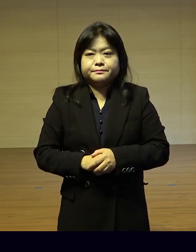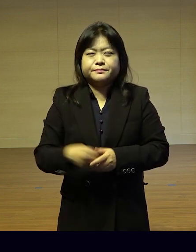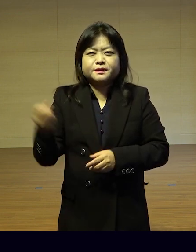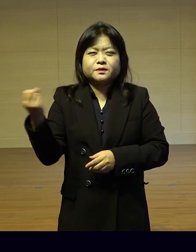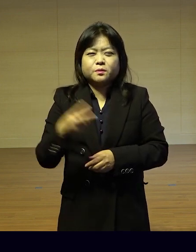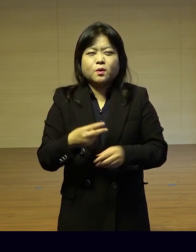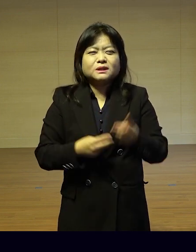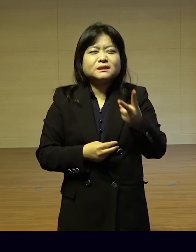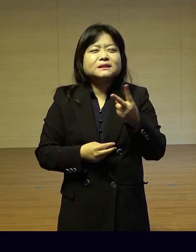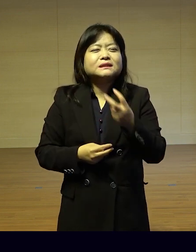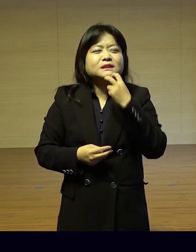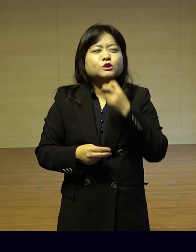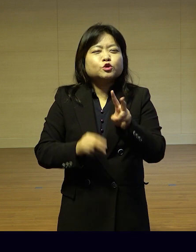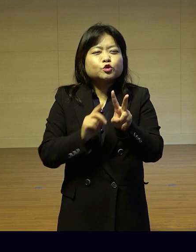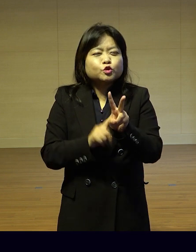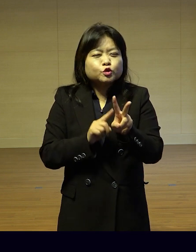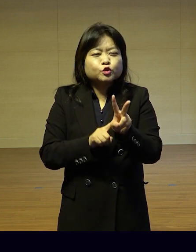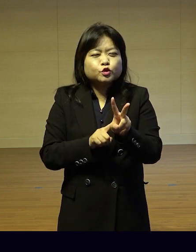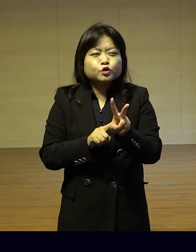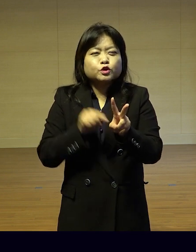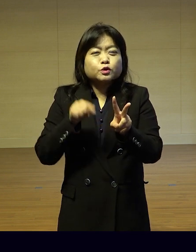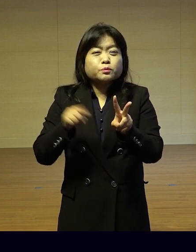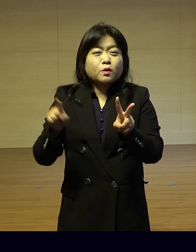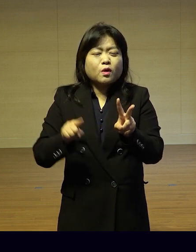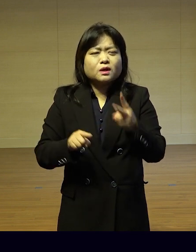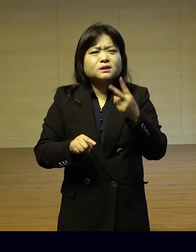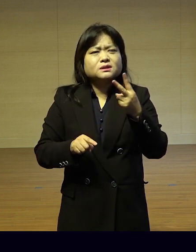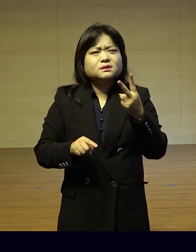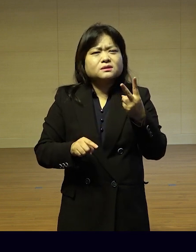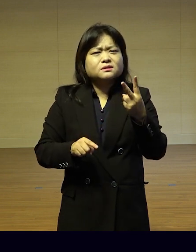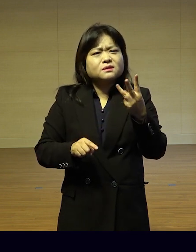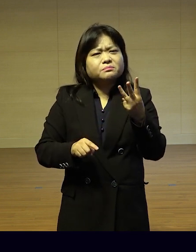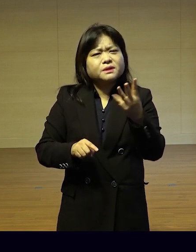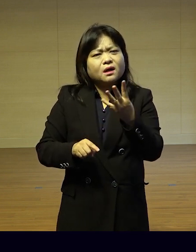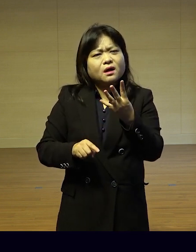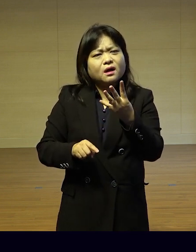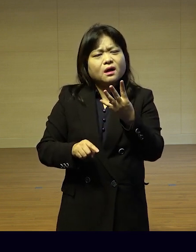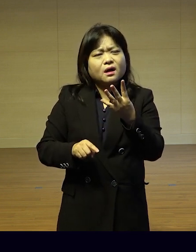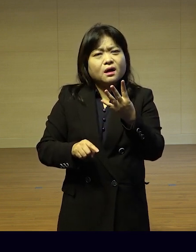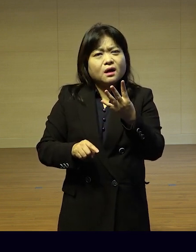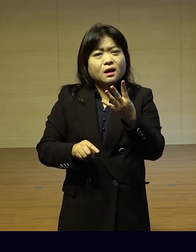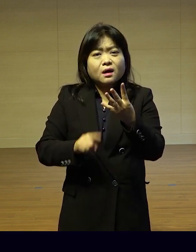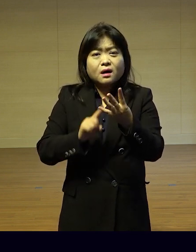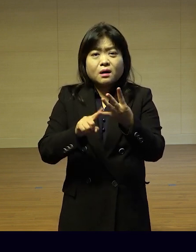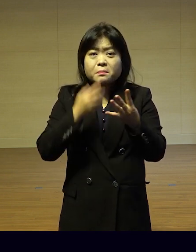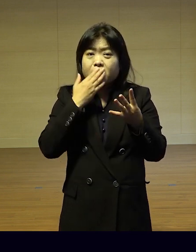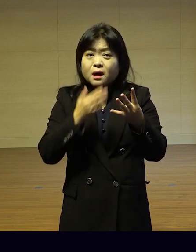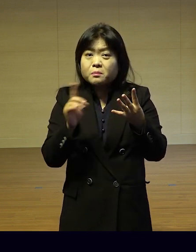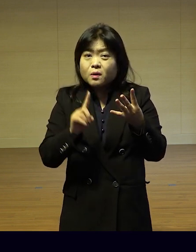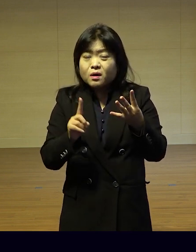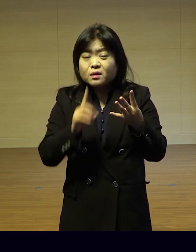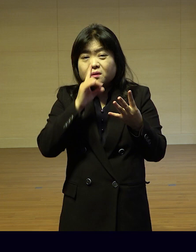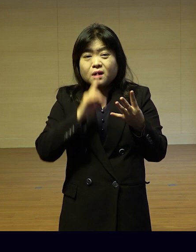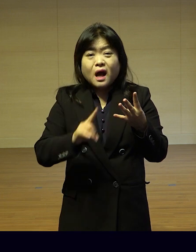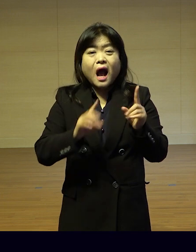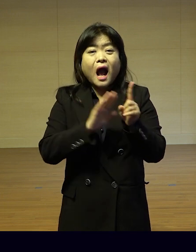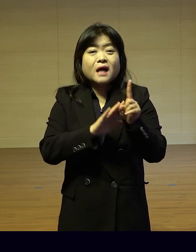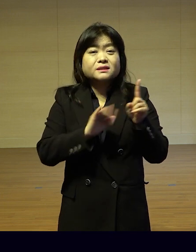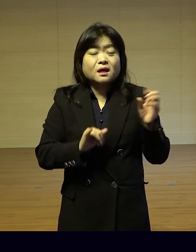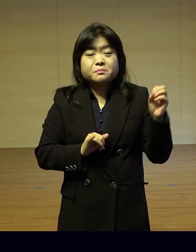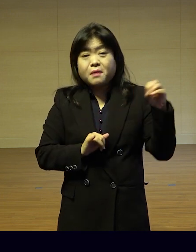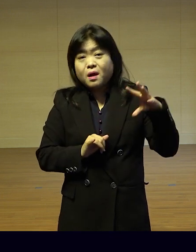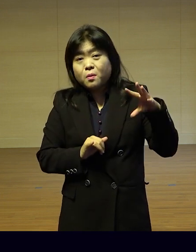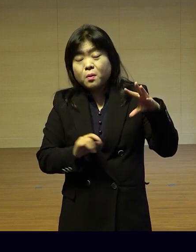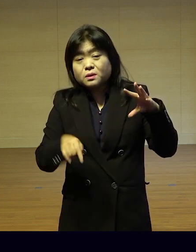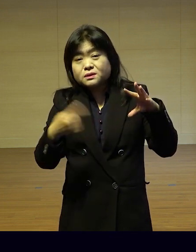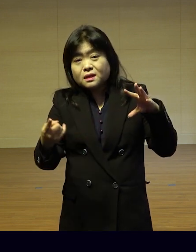그리고 이중이라는 것은 또 한편으로 삼중, 사중이 될 수 없는 것은 한 사람이 말하고 또 그